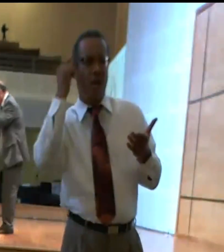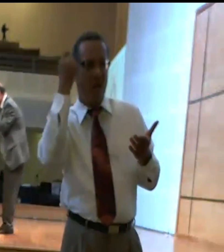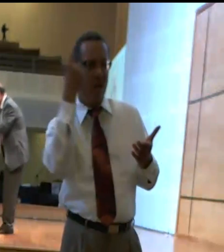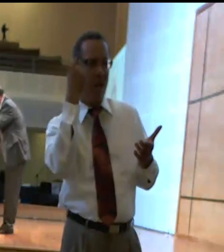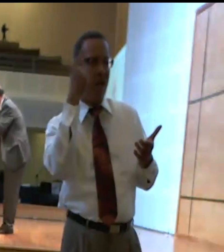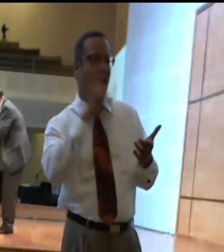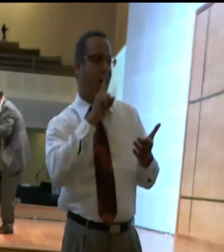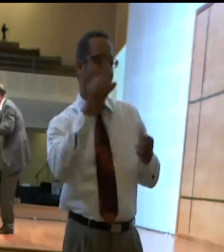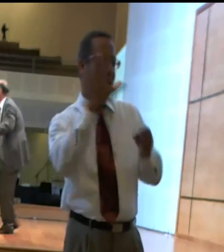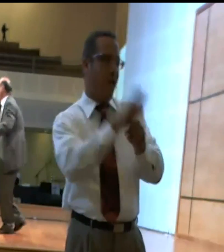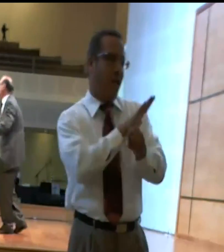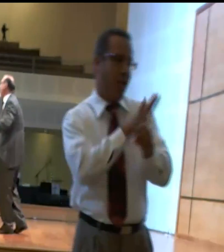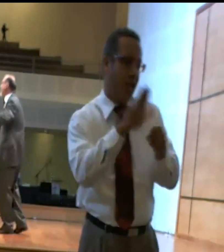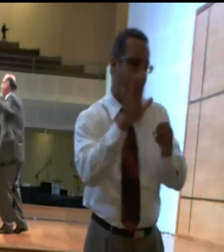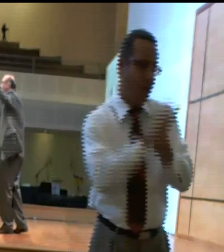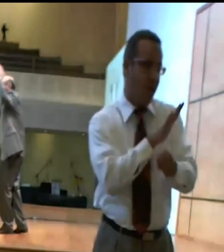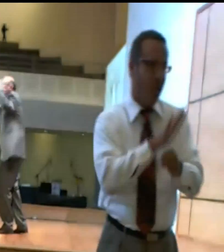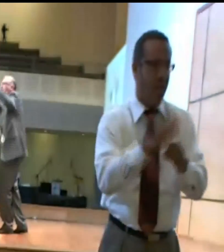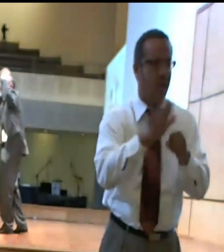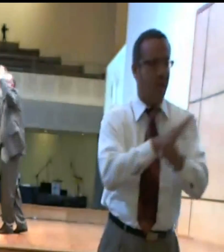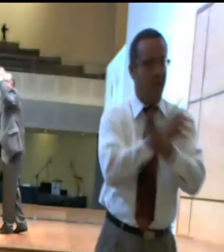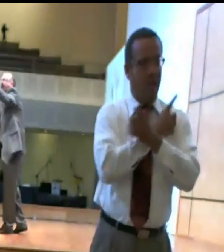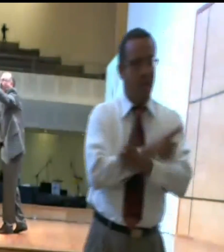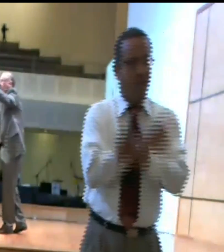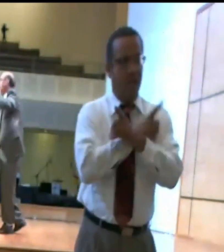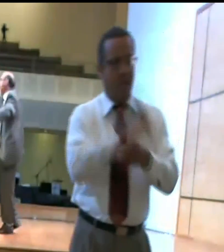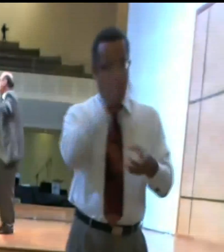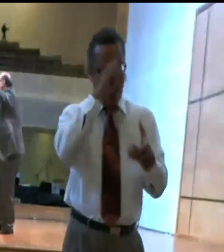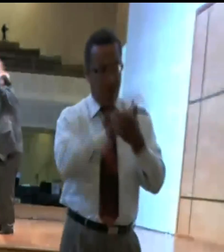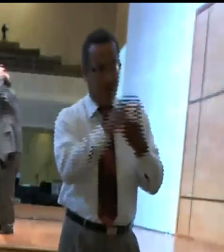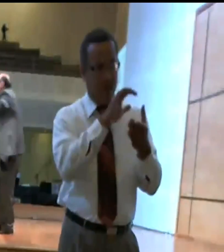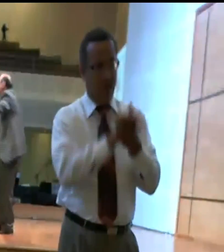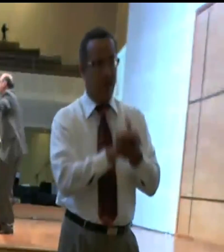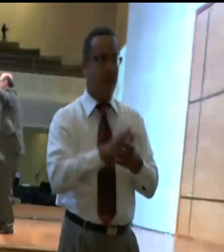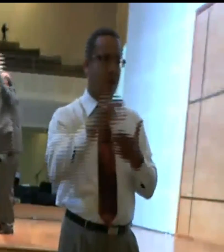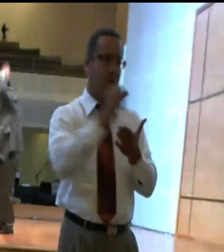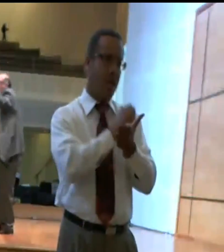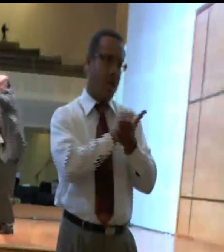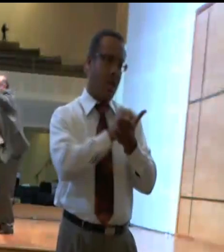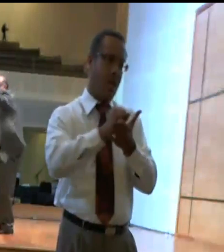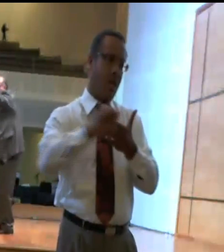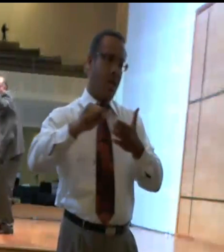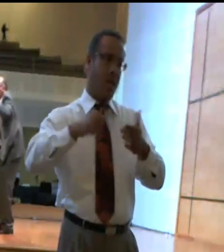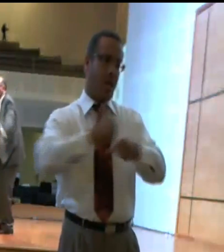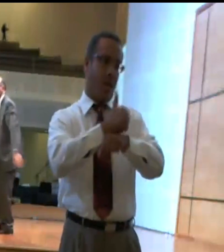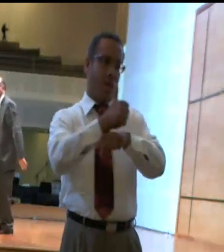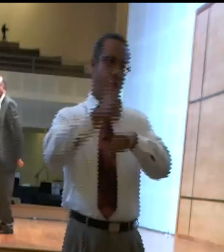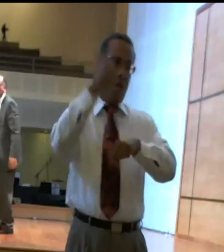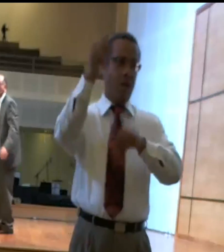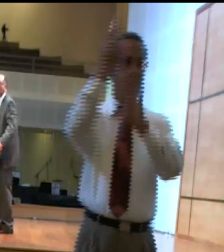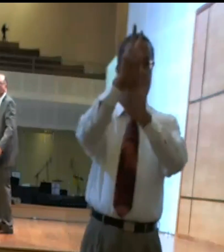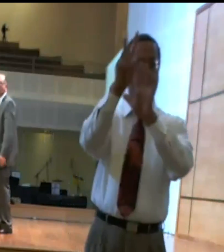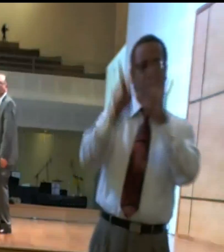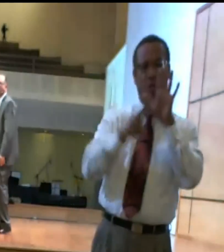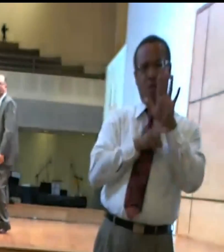entendemos son suficientes para descansar confiados en su santa, soberana y sabia